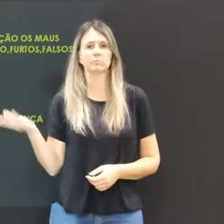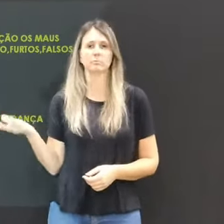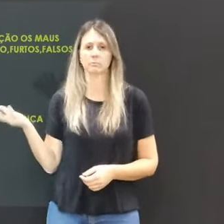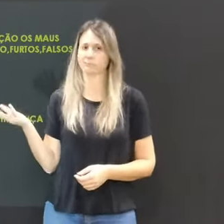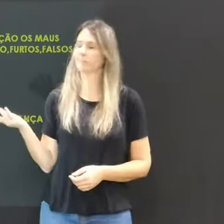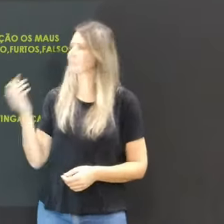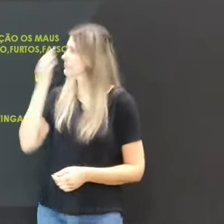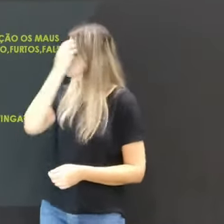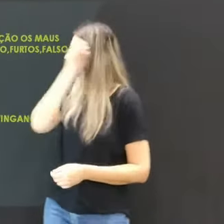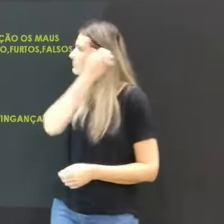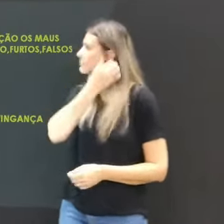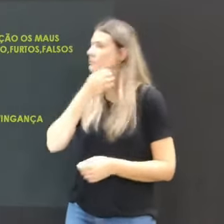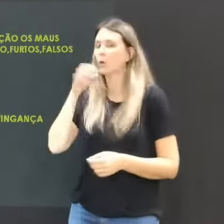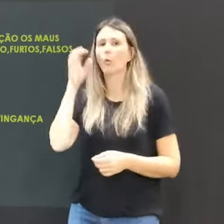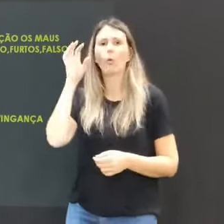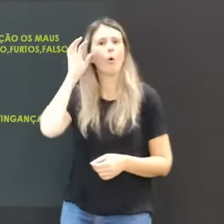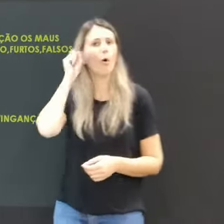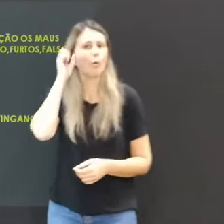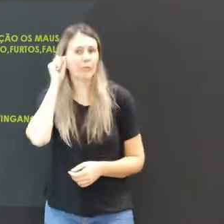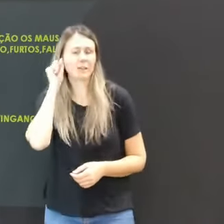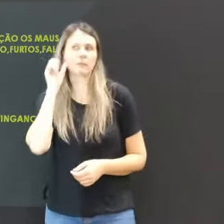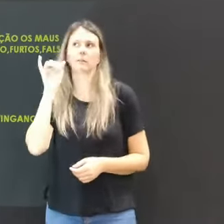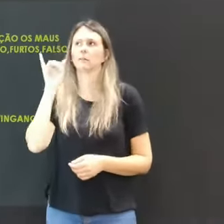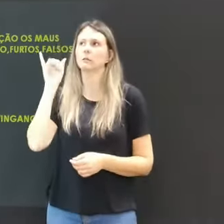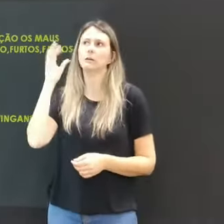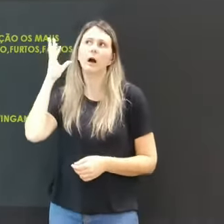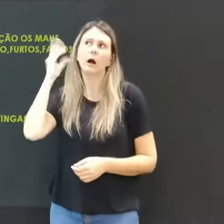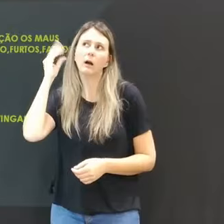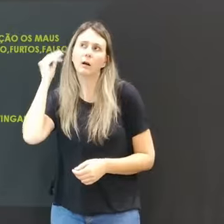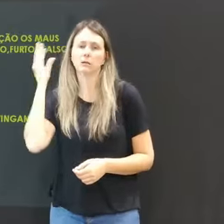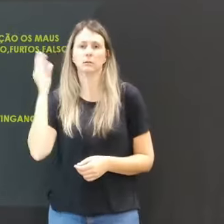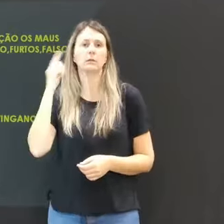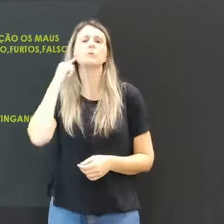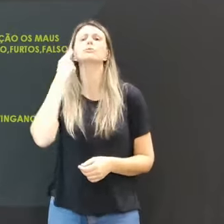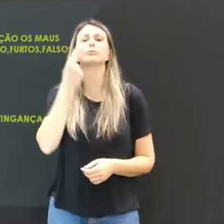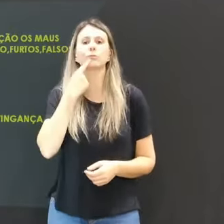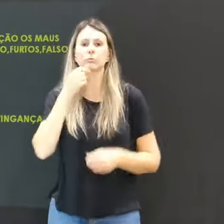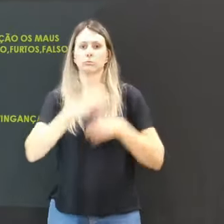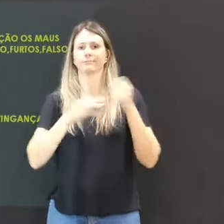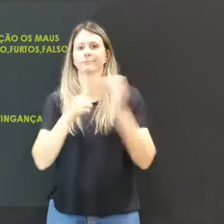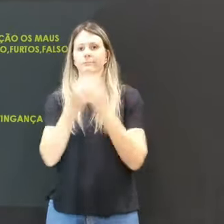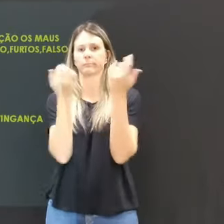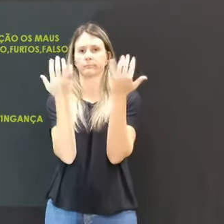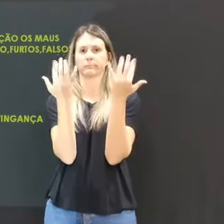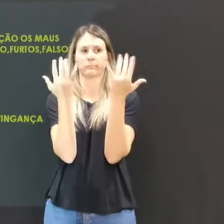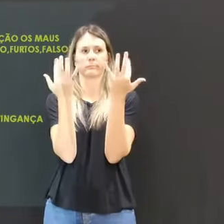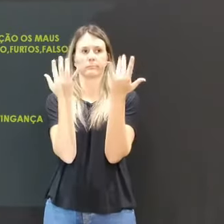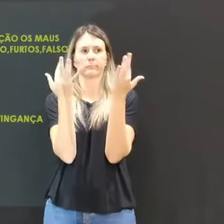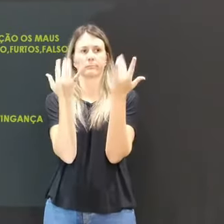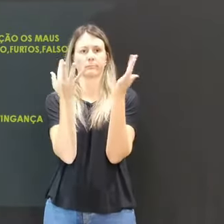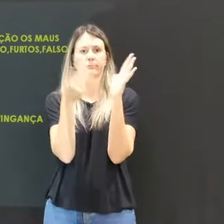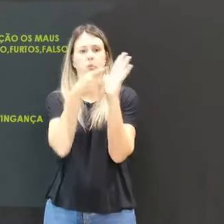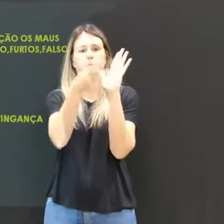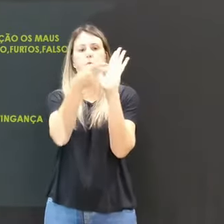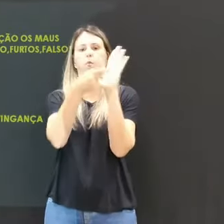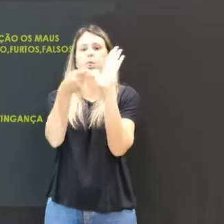fica botando na sua cabeça. Os ouvintes, por exemplo, eles escutam, né, com os ouvidos. E os